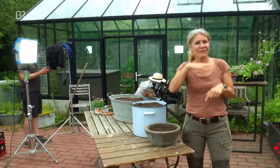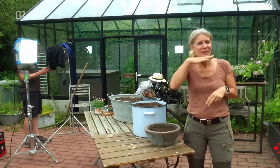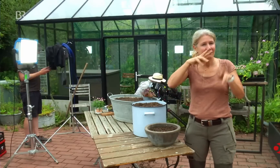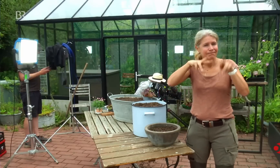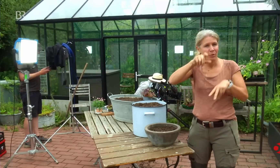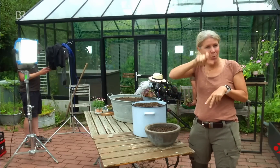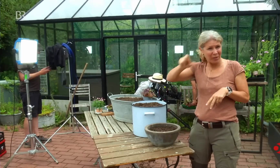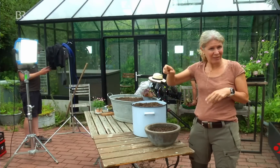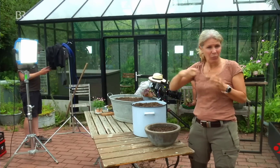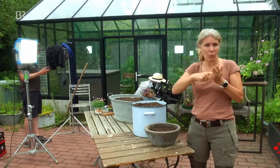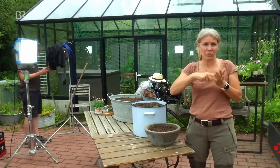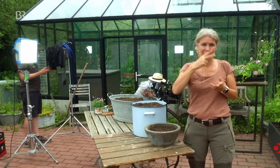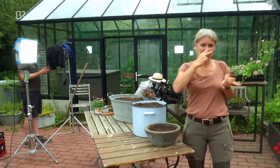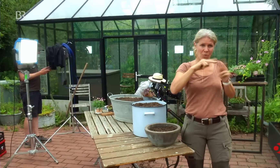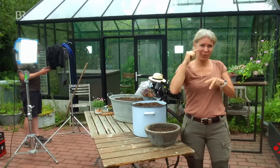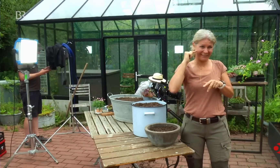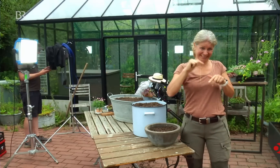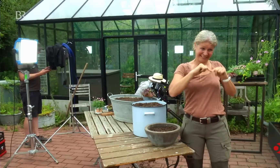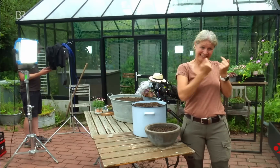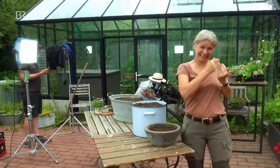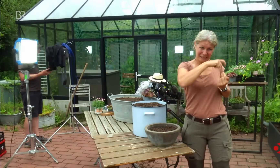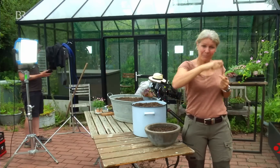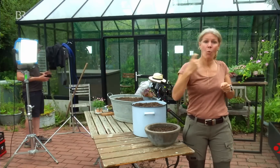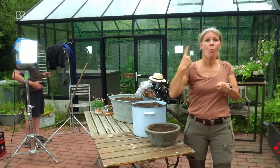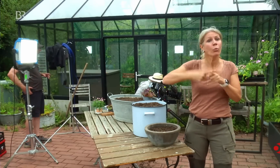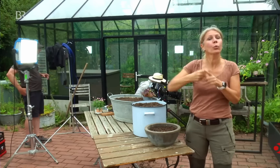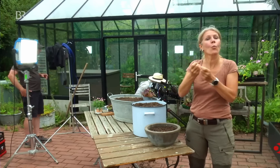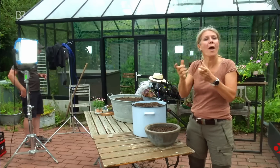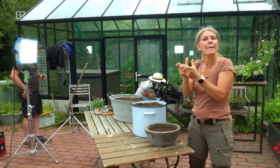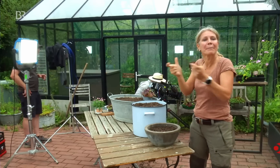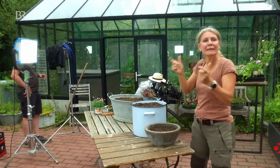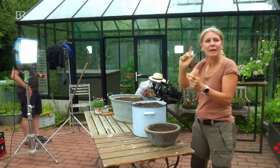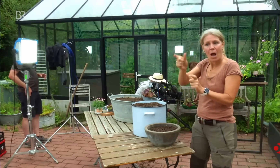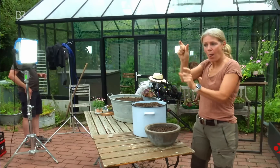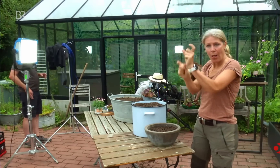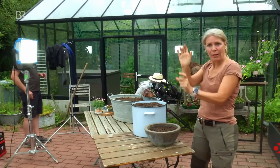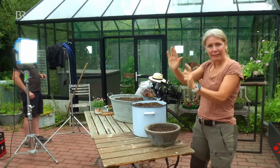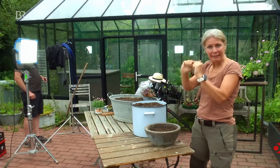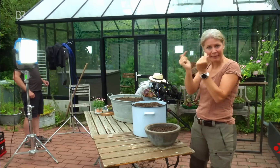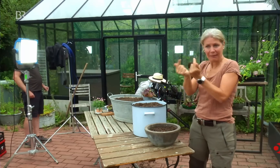Am Set sind viele verschiedene Leute. Das Team von Sehen statt Hören, gemeinsam mit dem Team von